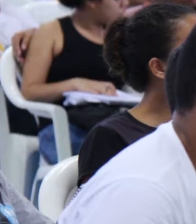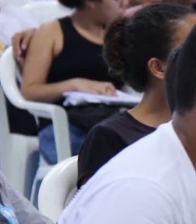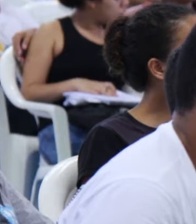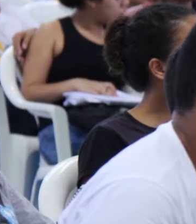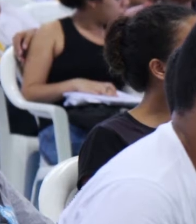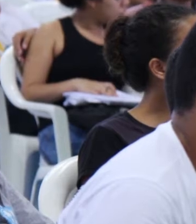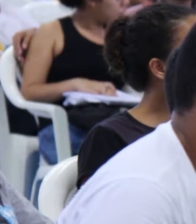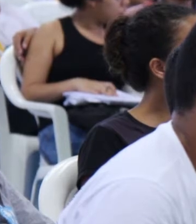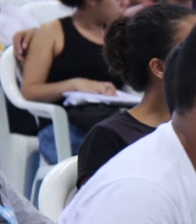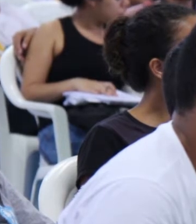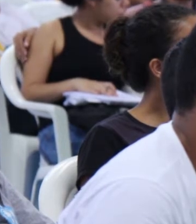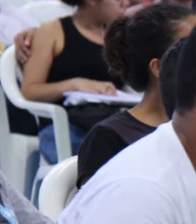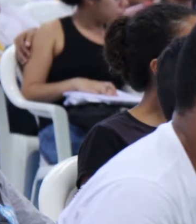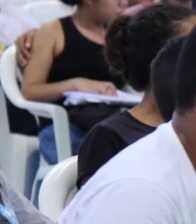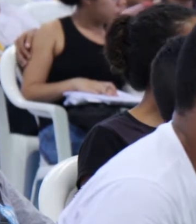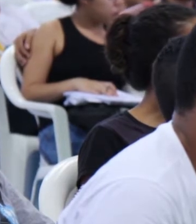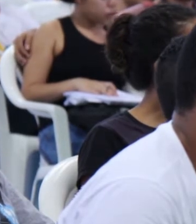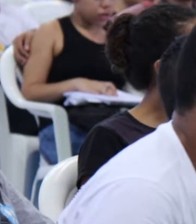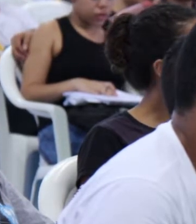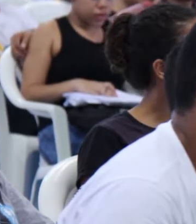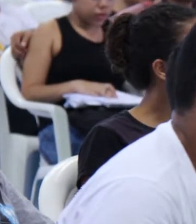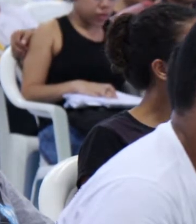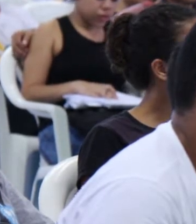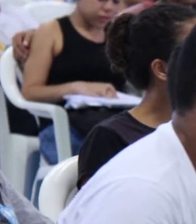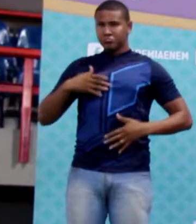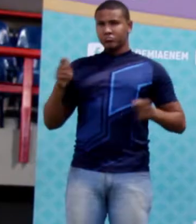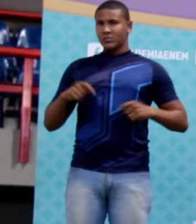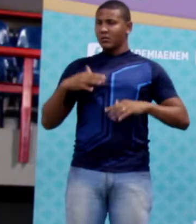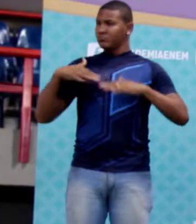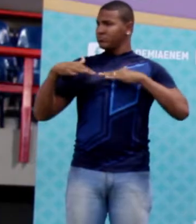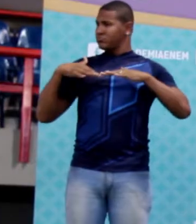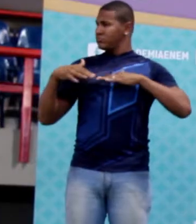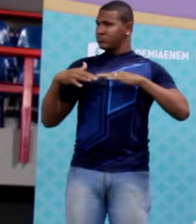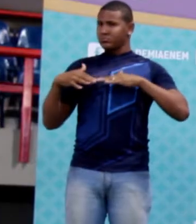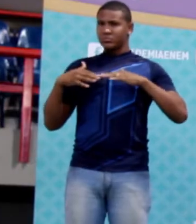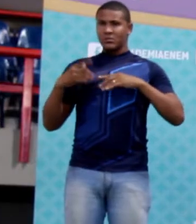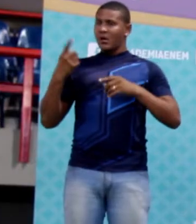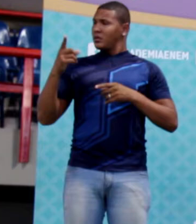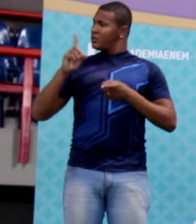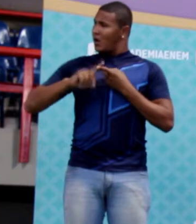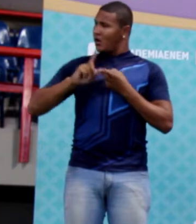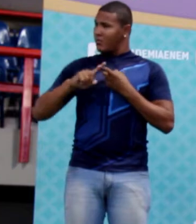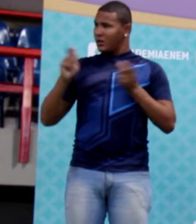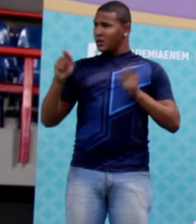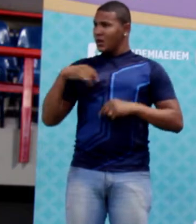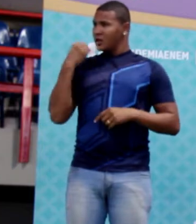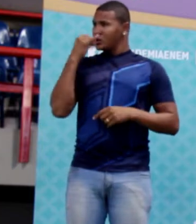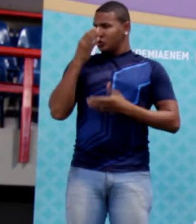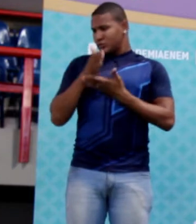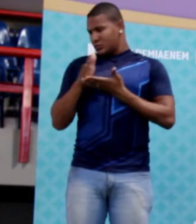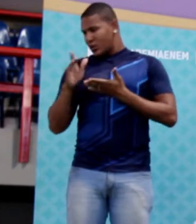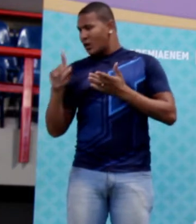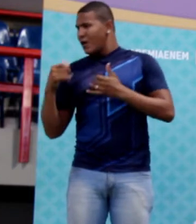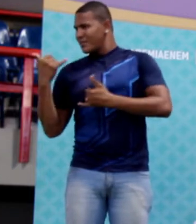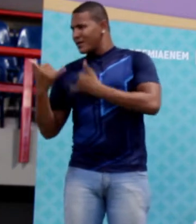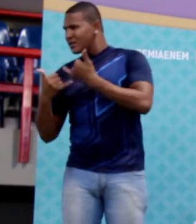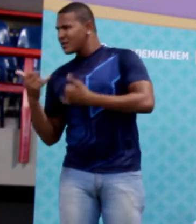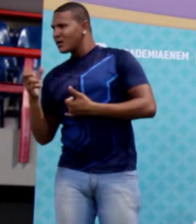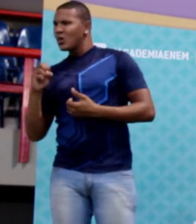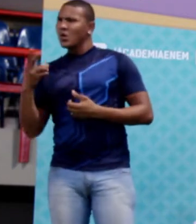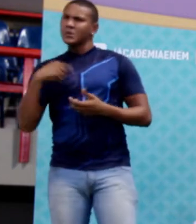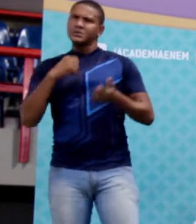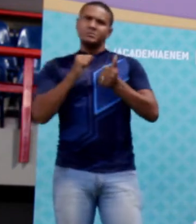para desenvolver suas atividades do trabalho e ainda sobra um pouquinho de energia para você ter um lazer, para você